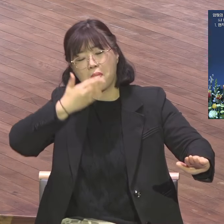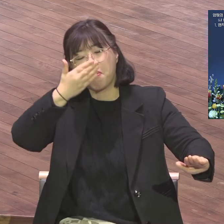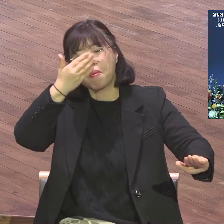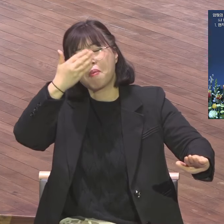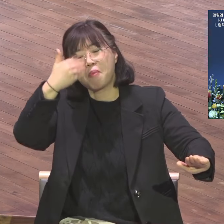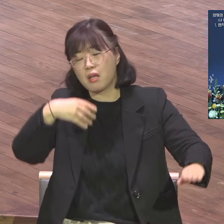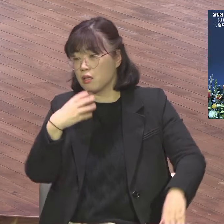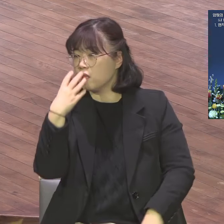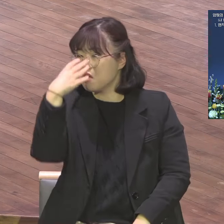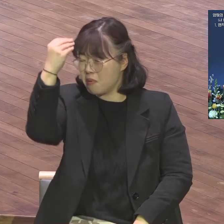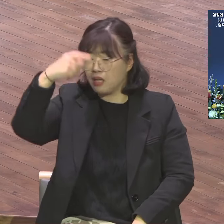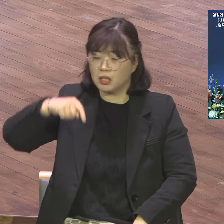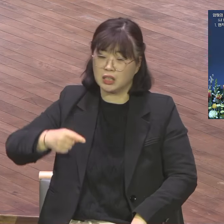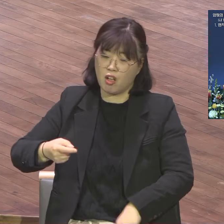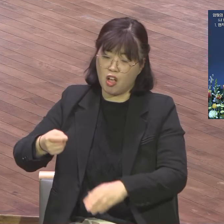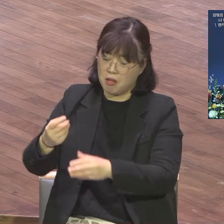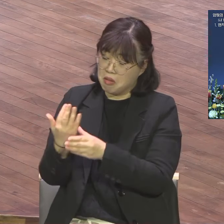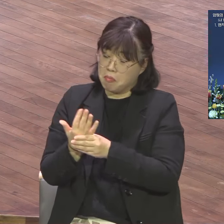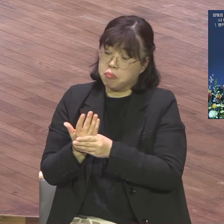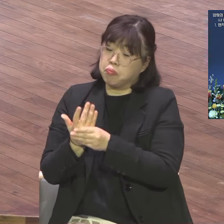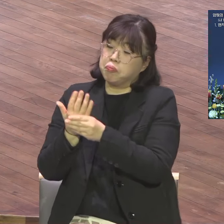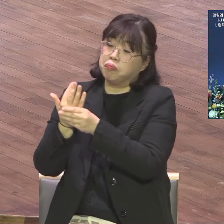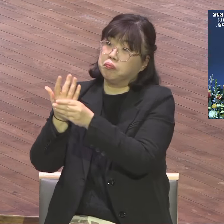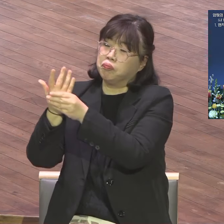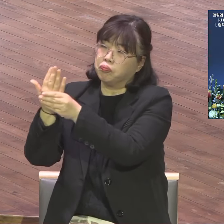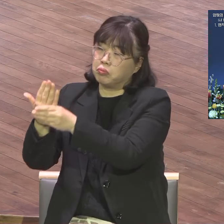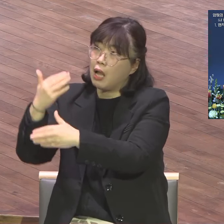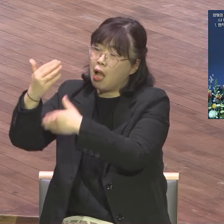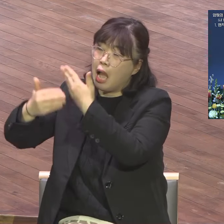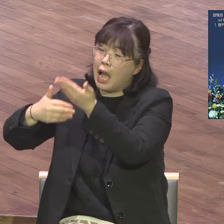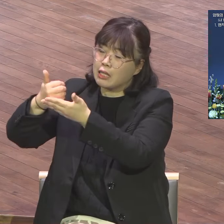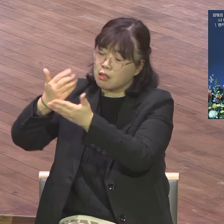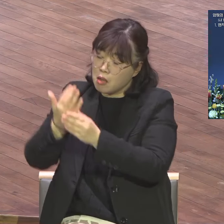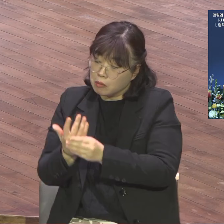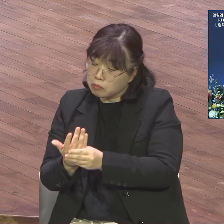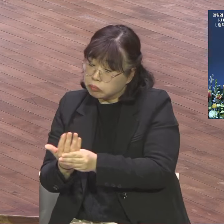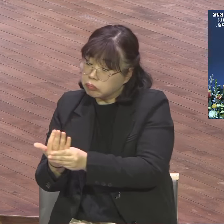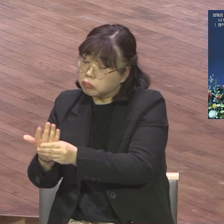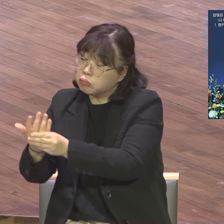제사장들이 화를 확 냈습니다. 화를 확 그렇게